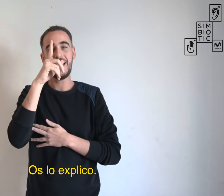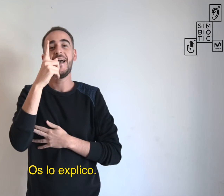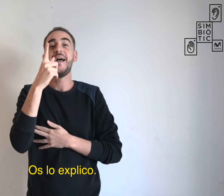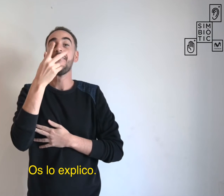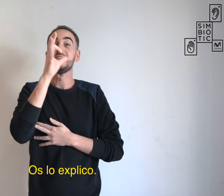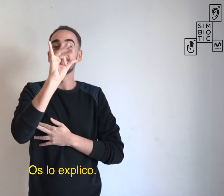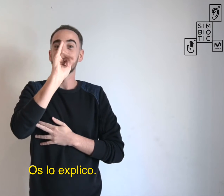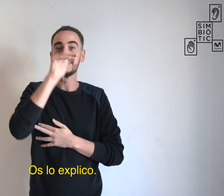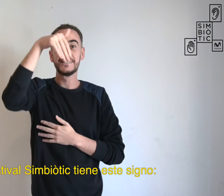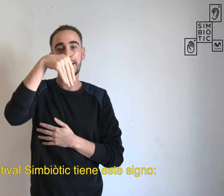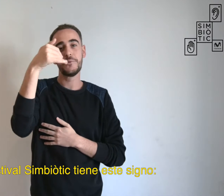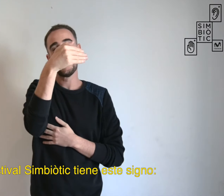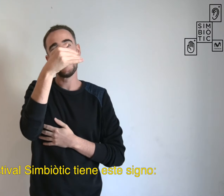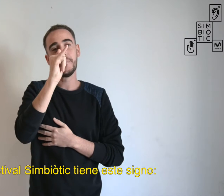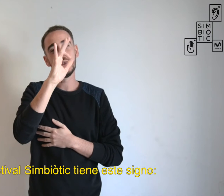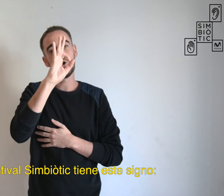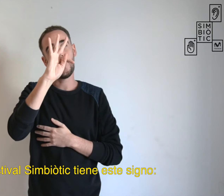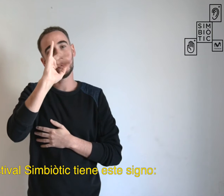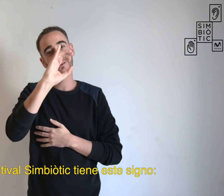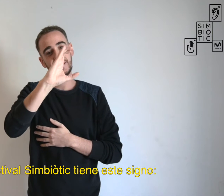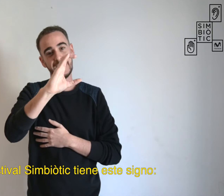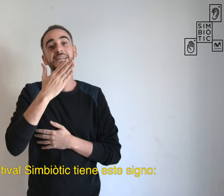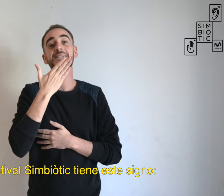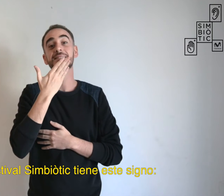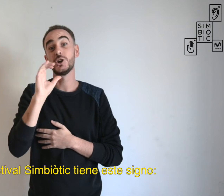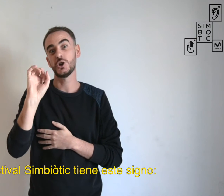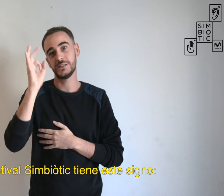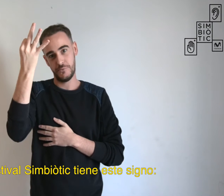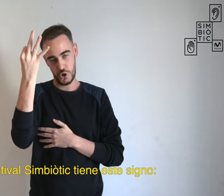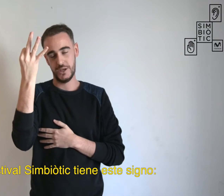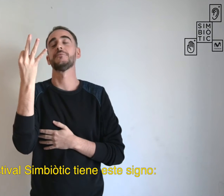explico. El Festival Symbiotic tiene este signo.